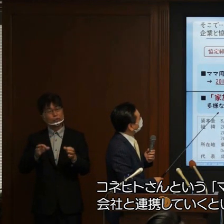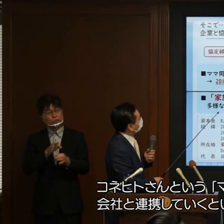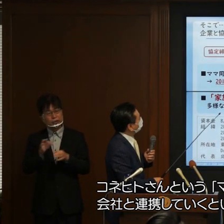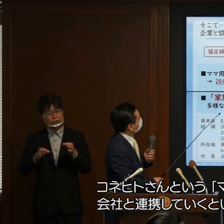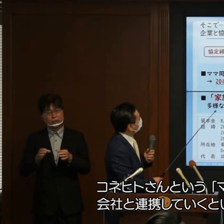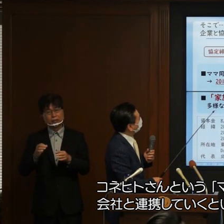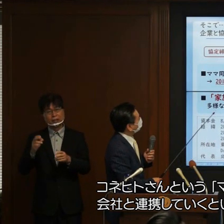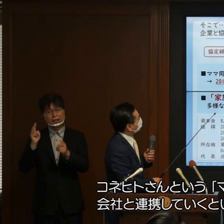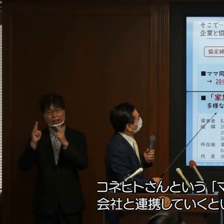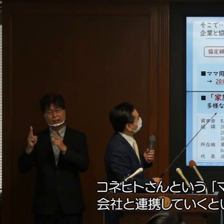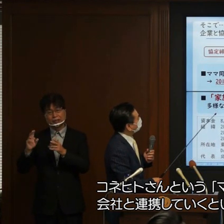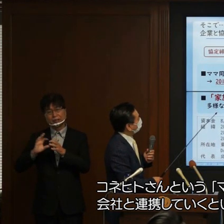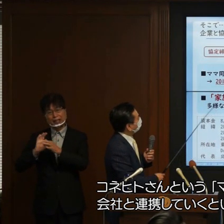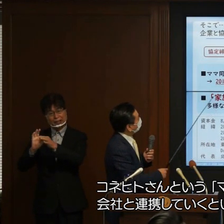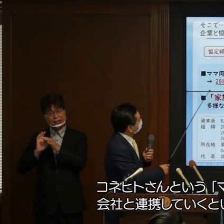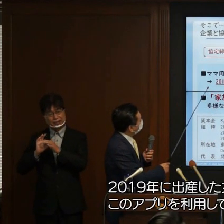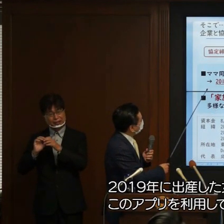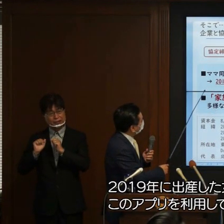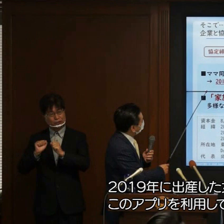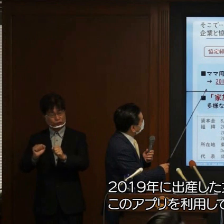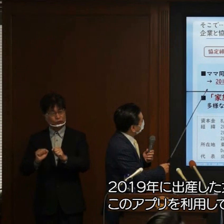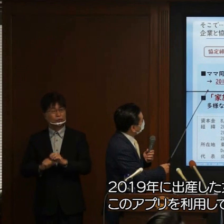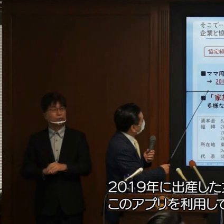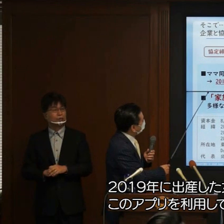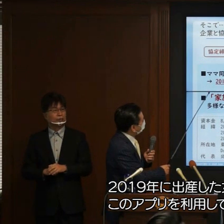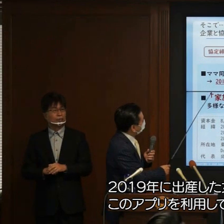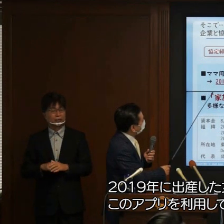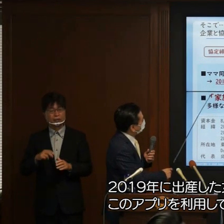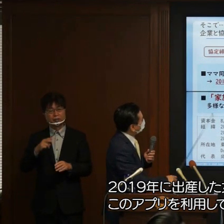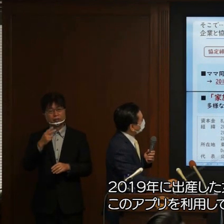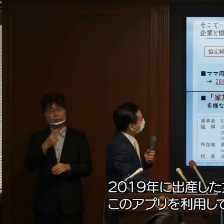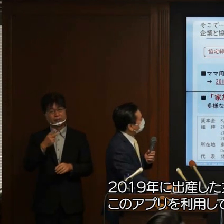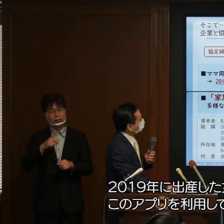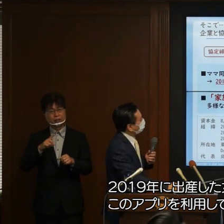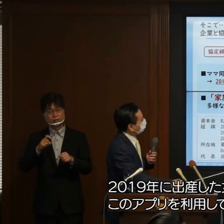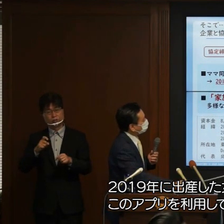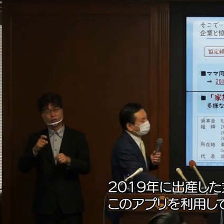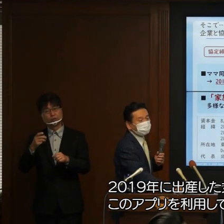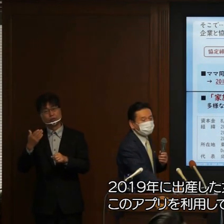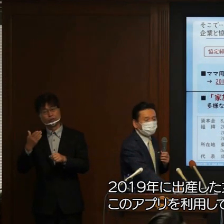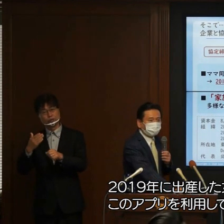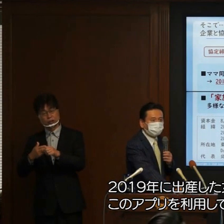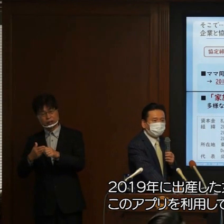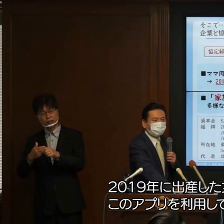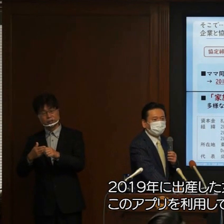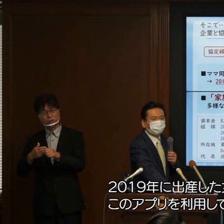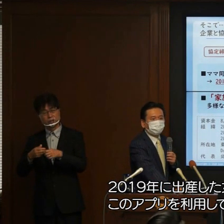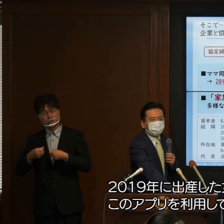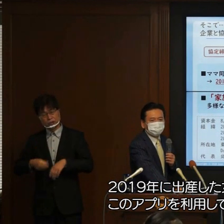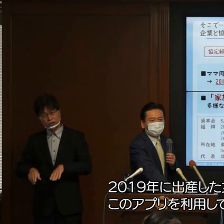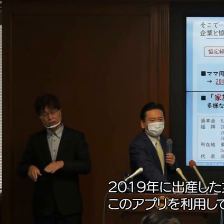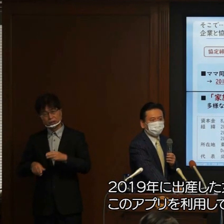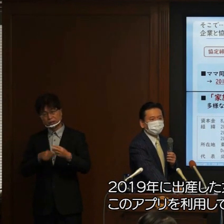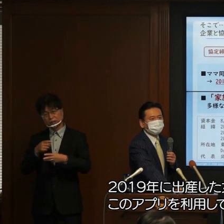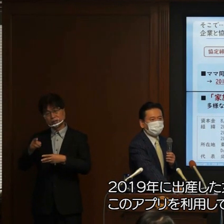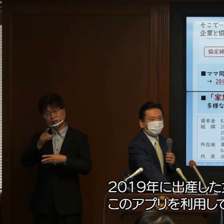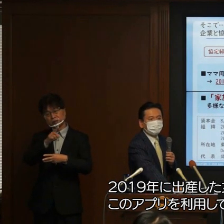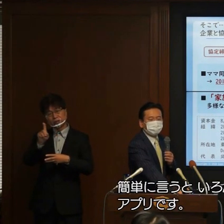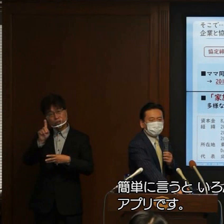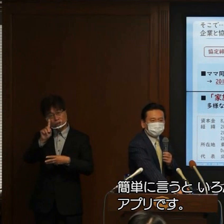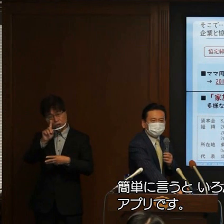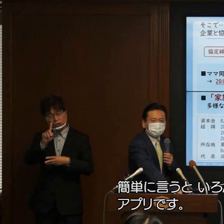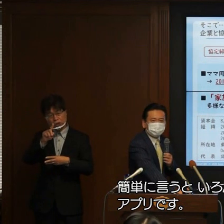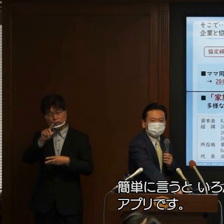連携していくということでありまして、2019年に出産した女性の3人に1人がこのアプリを利用